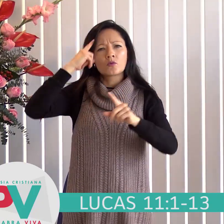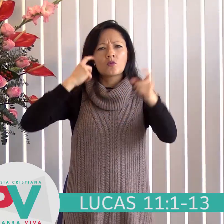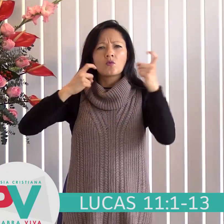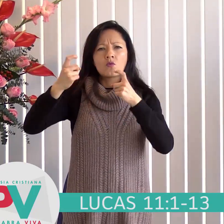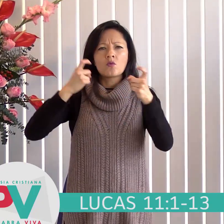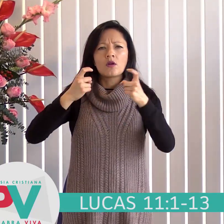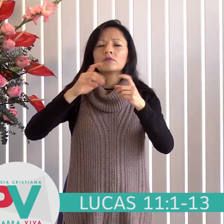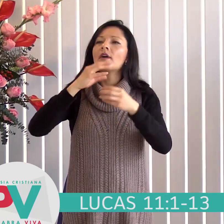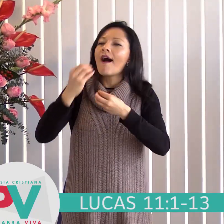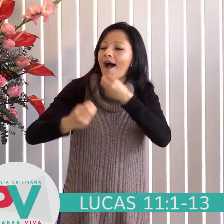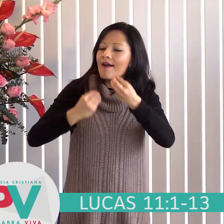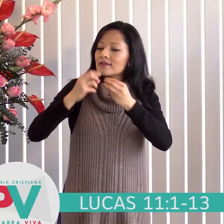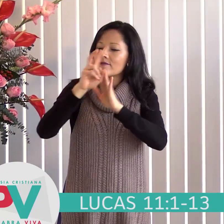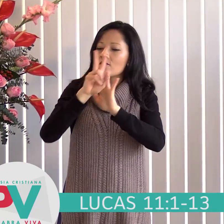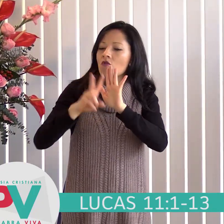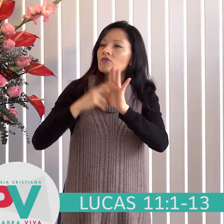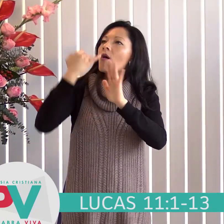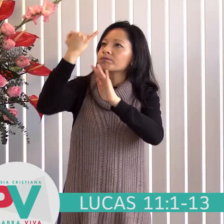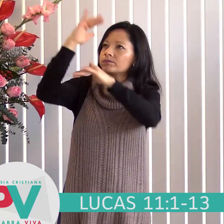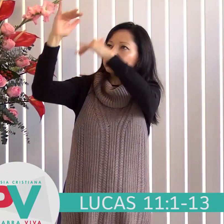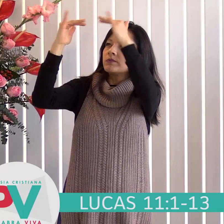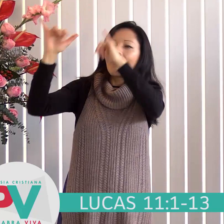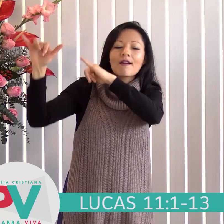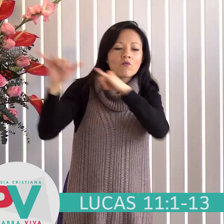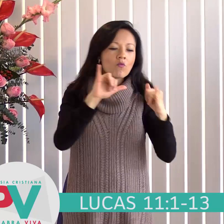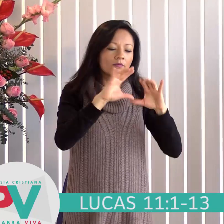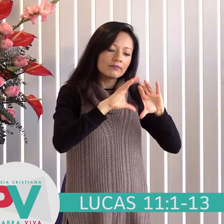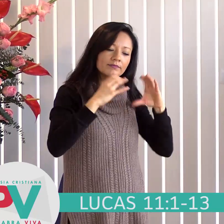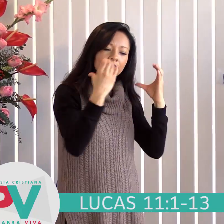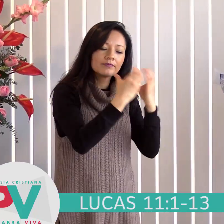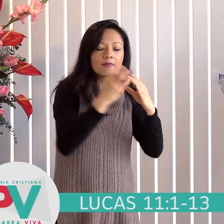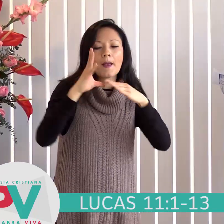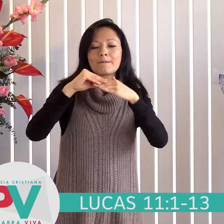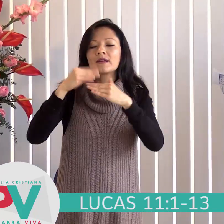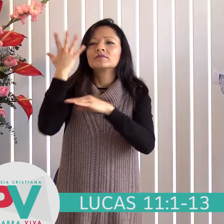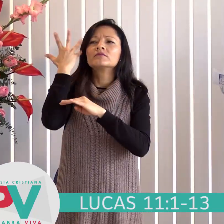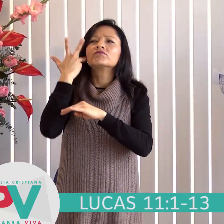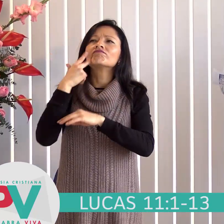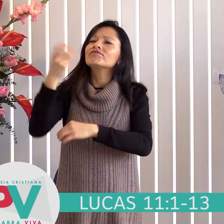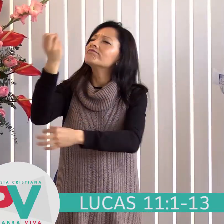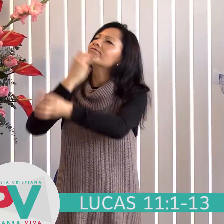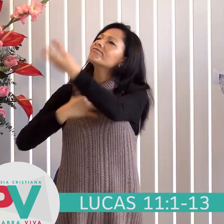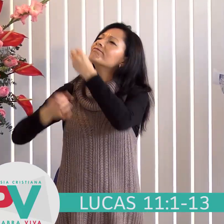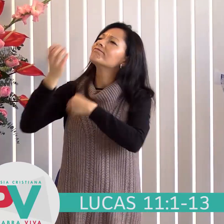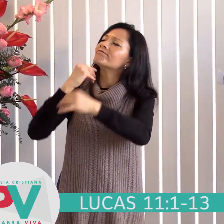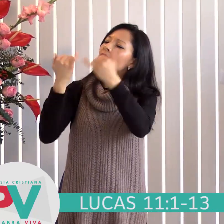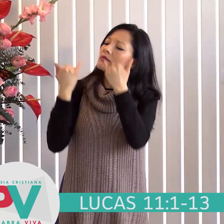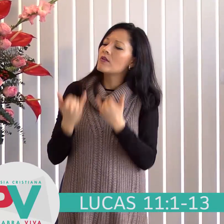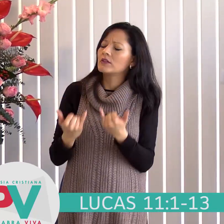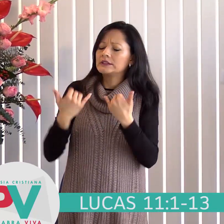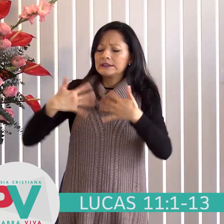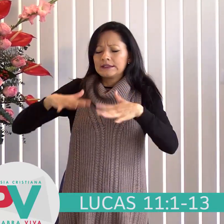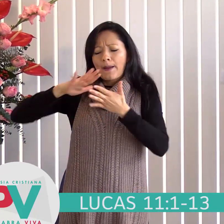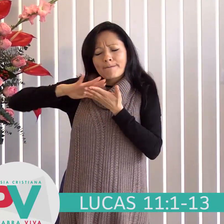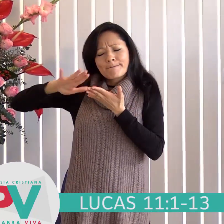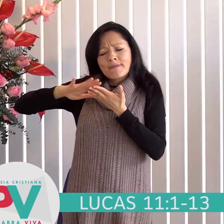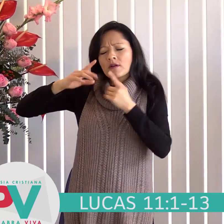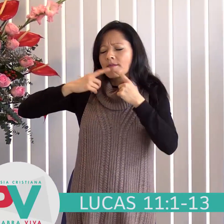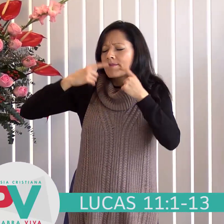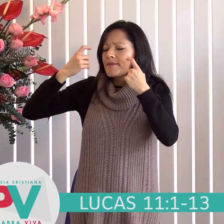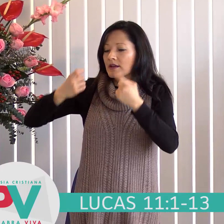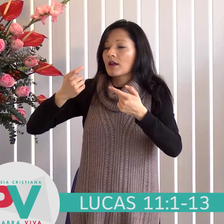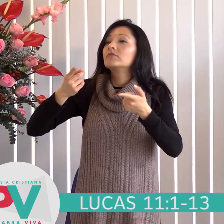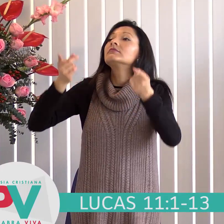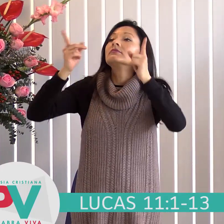cielo, así también en la tierra. El pan nuestro de cada día, dánoslo hoy, y perdónanos nuestros pecados,